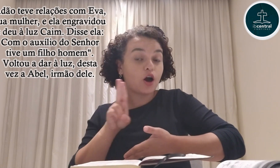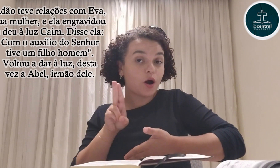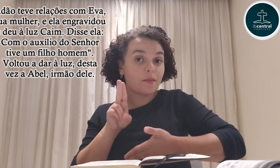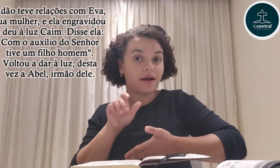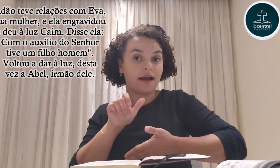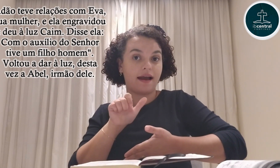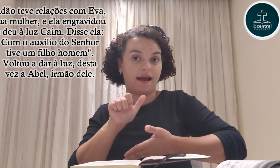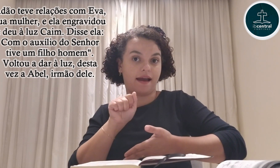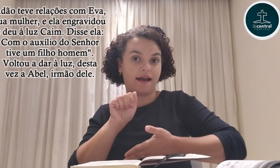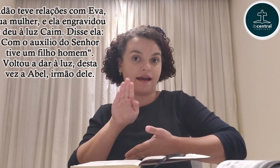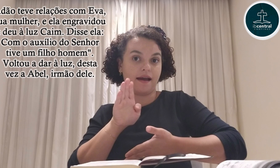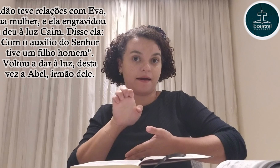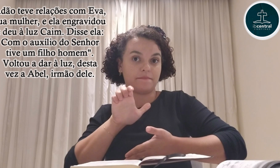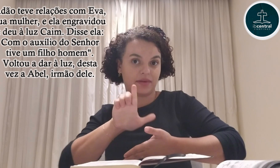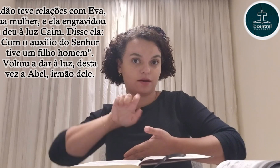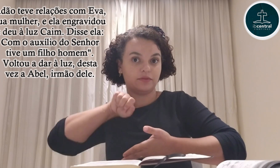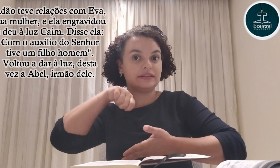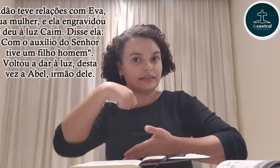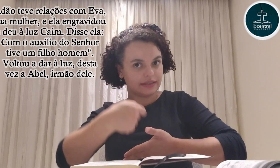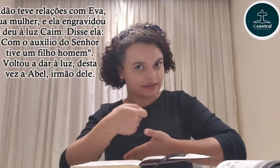E desta vez a Abel,